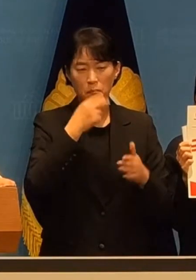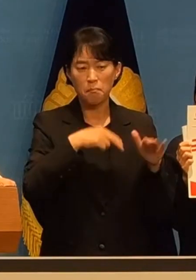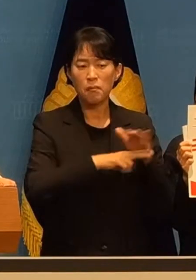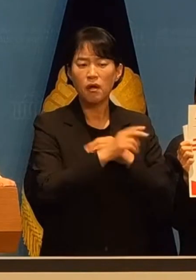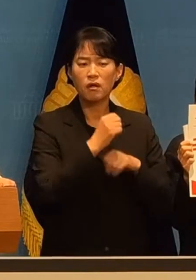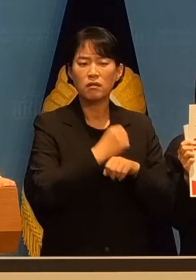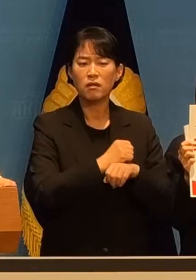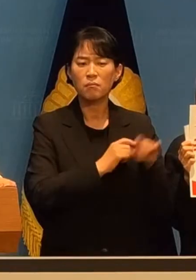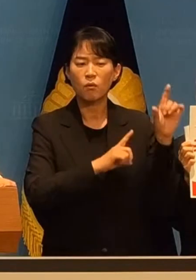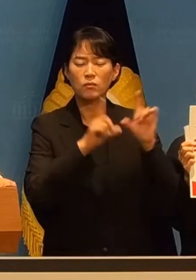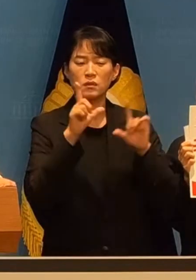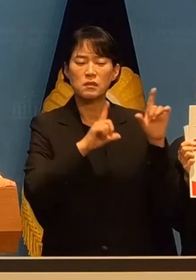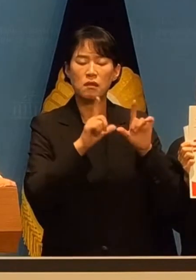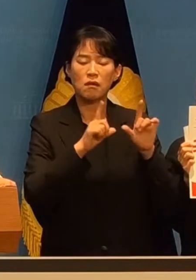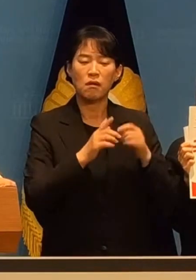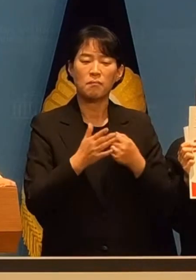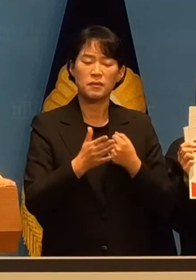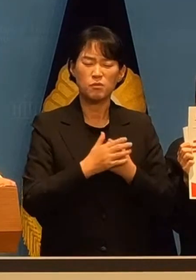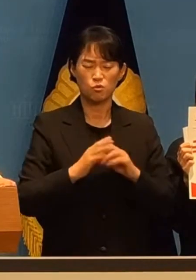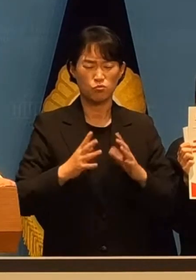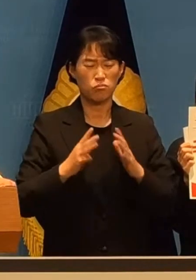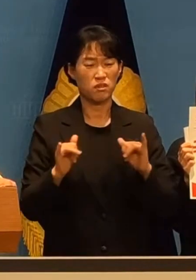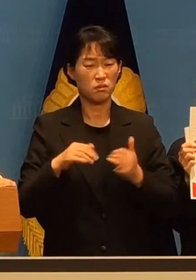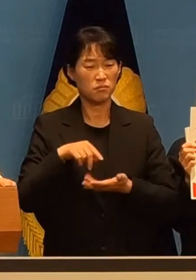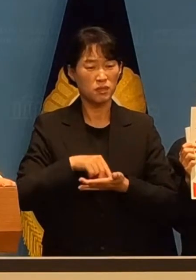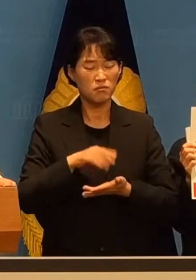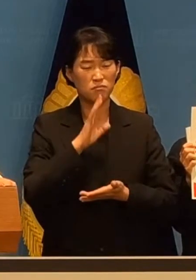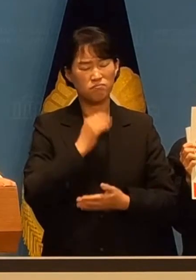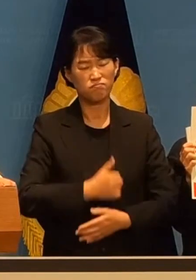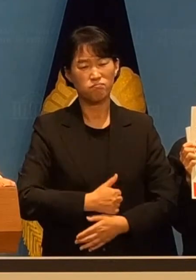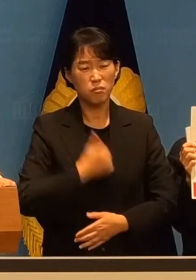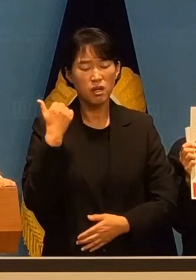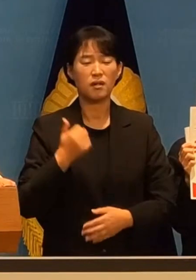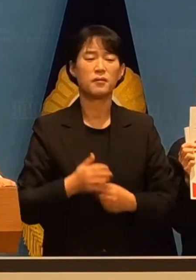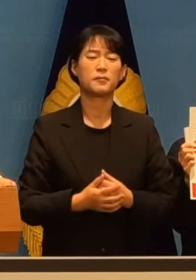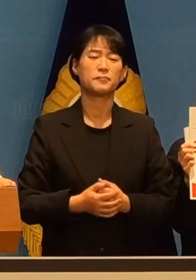태도로 일관을 하니까 우리 국민들이 분노를 하지 않을 수가 없습니다.